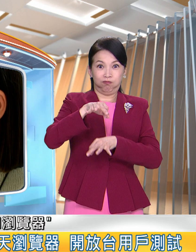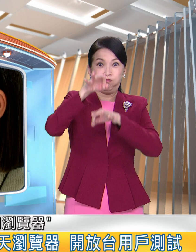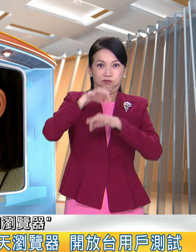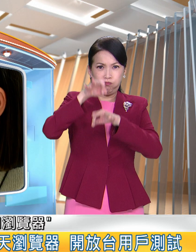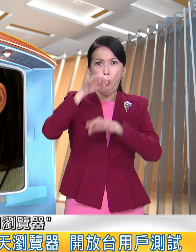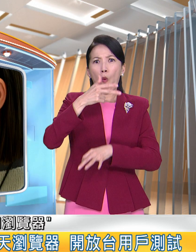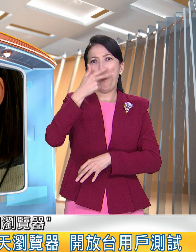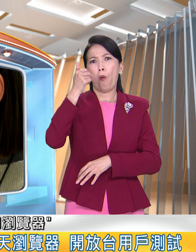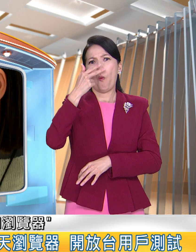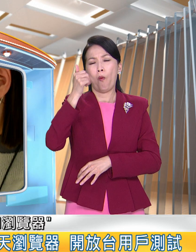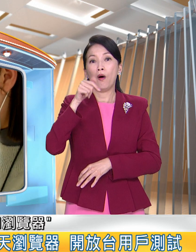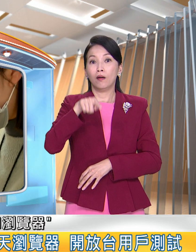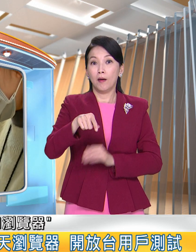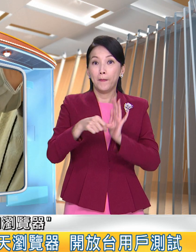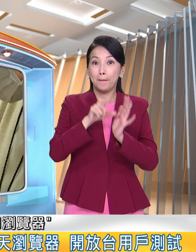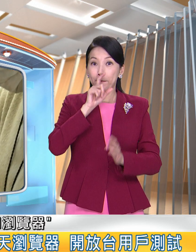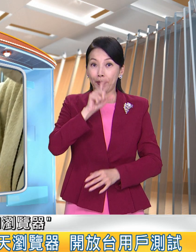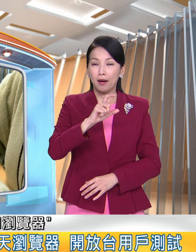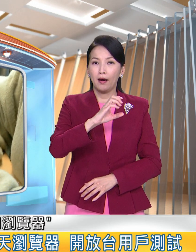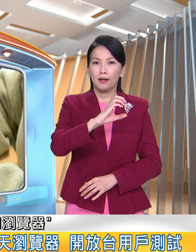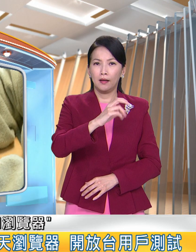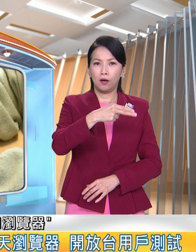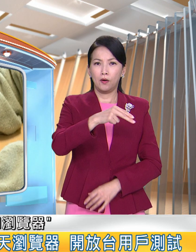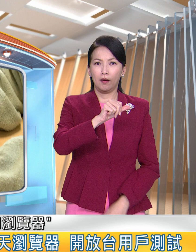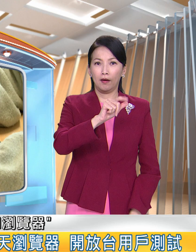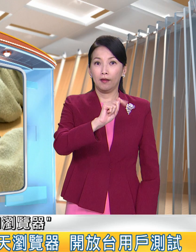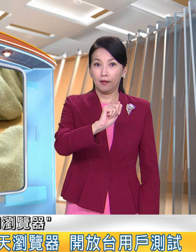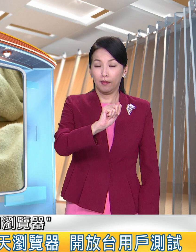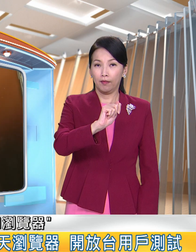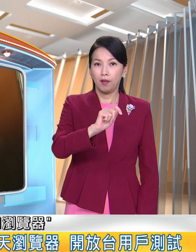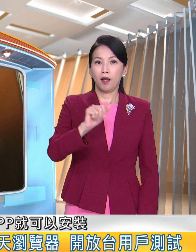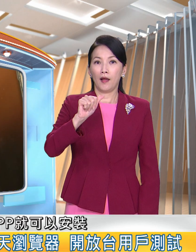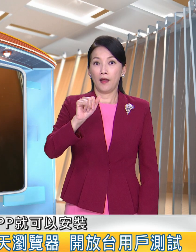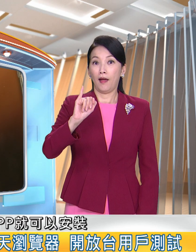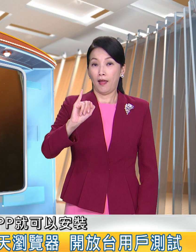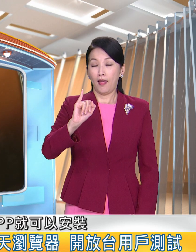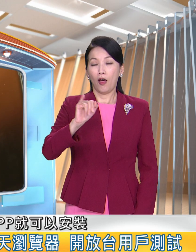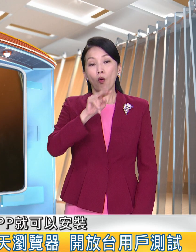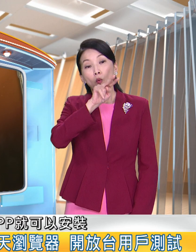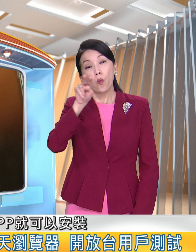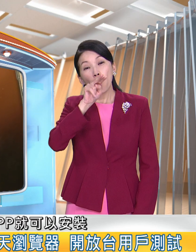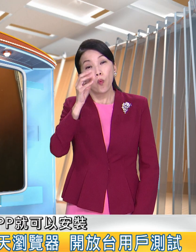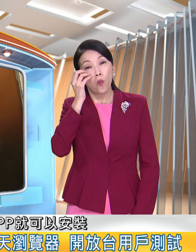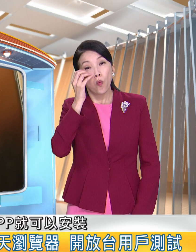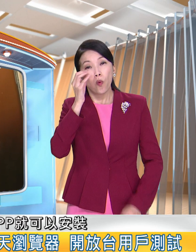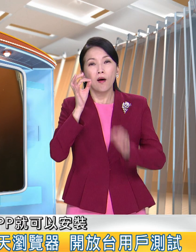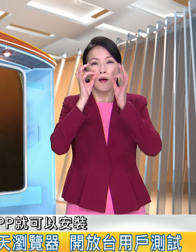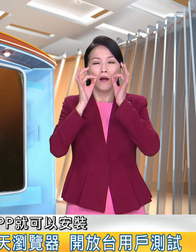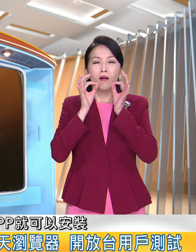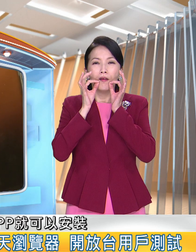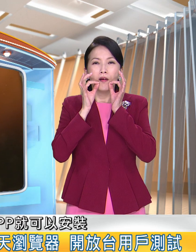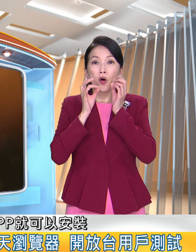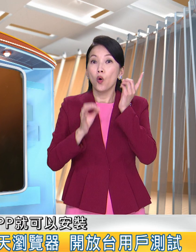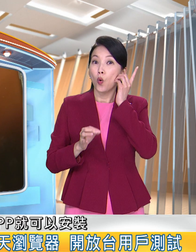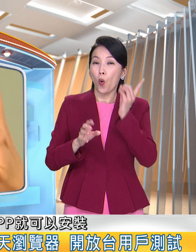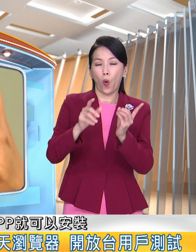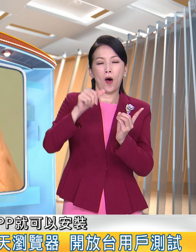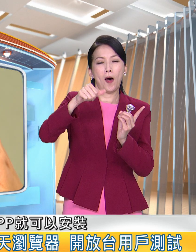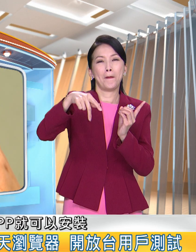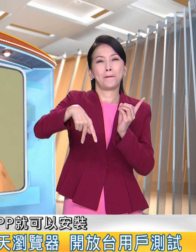而这款 Chat AI 浏览器，只要用手机下载 App 就可以安装。目前